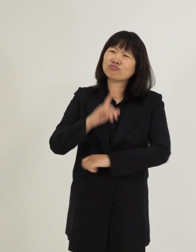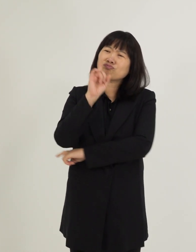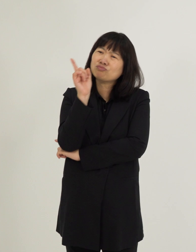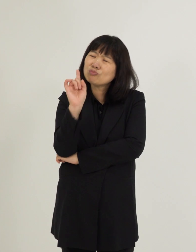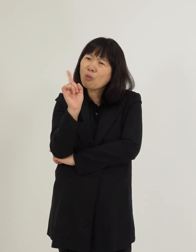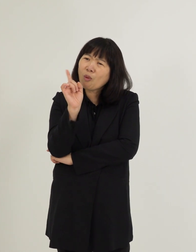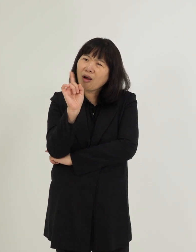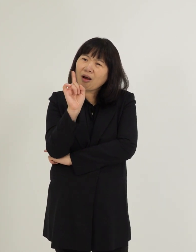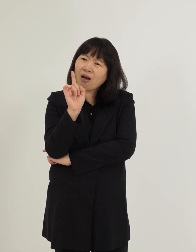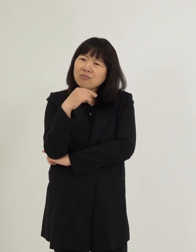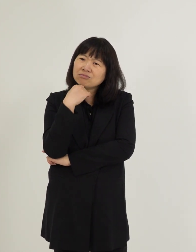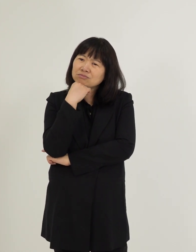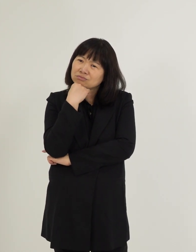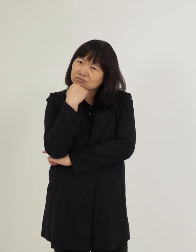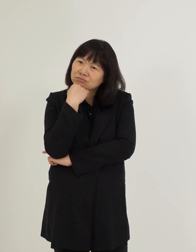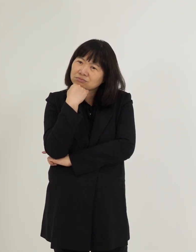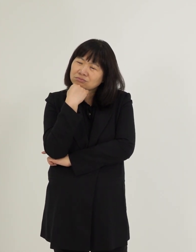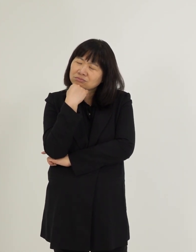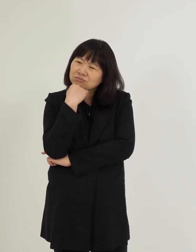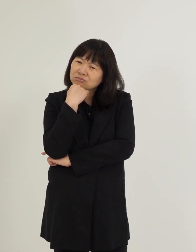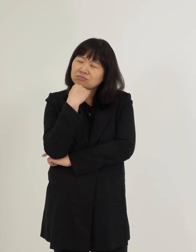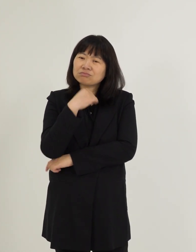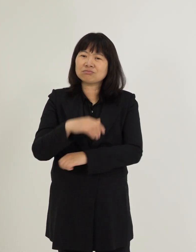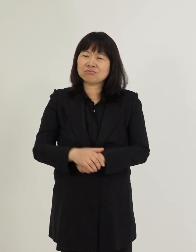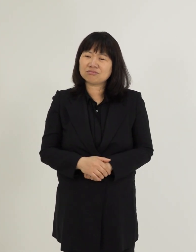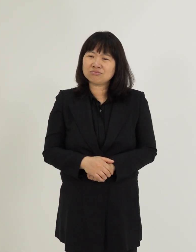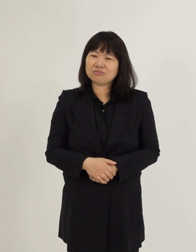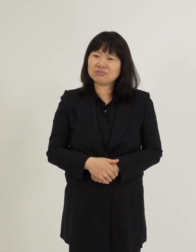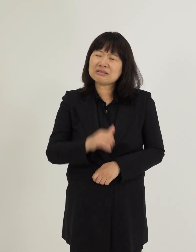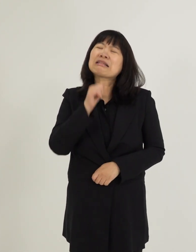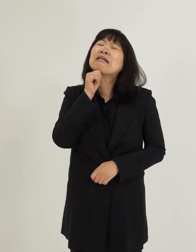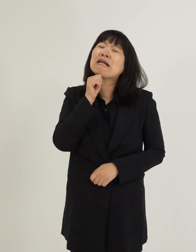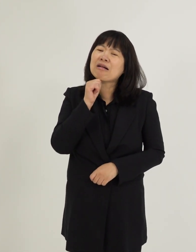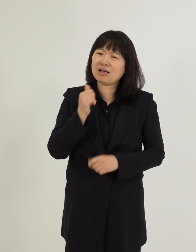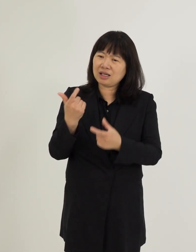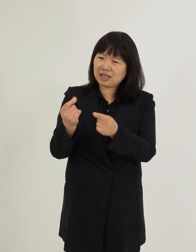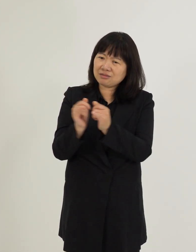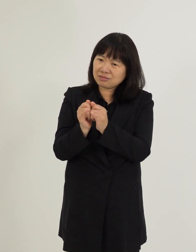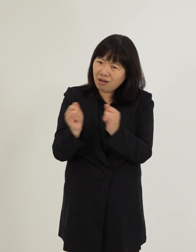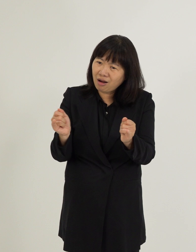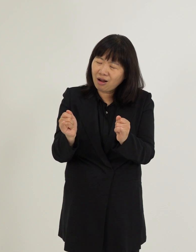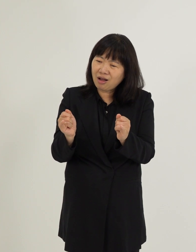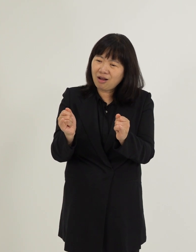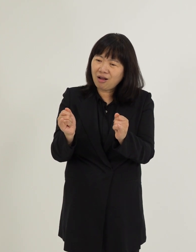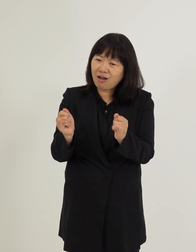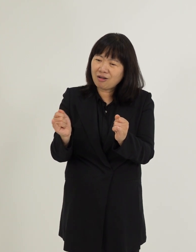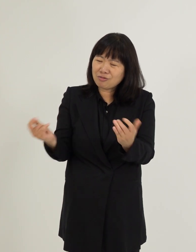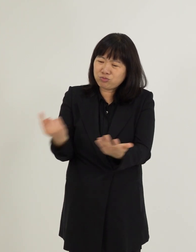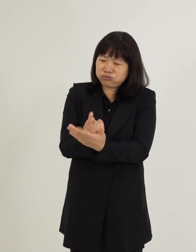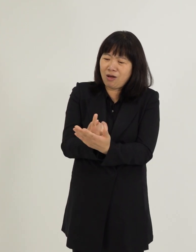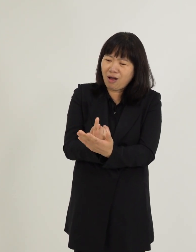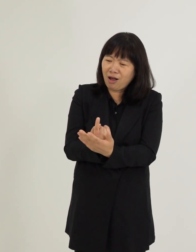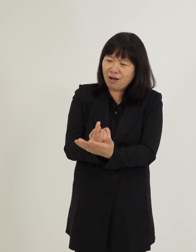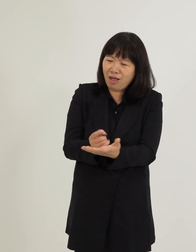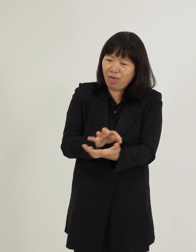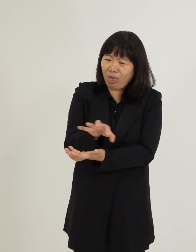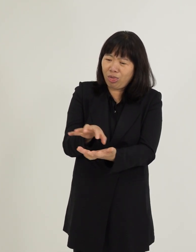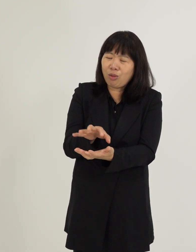뭐야? 왜 저런 거렁뱅이 같은 사람들하고 왜 섞여서 저 뭐 하는 거야?